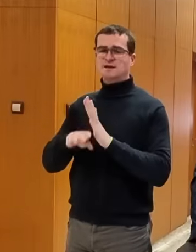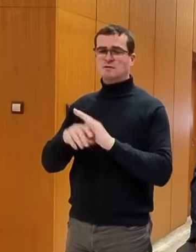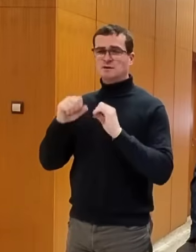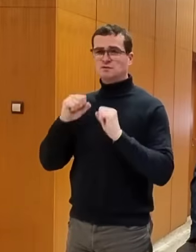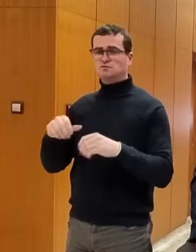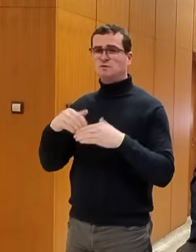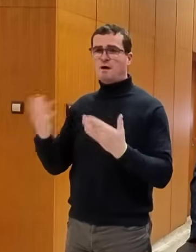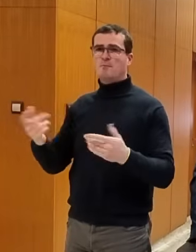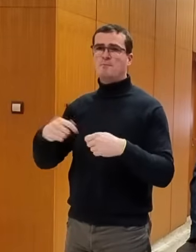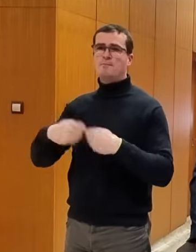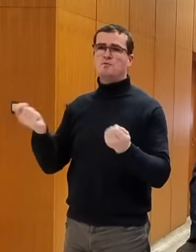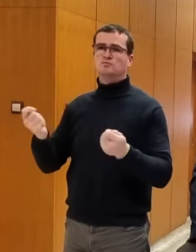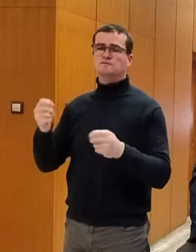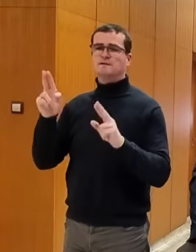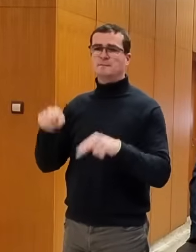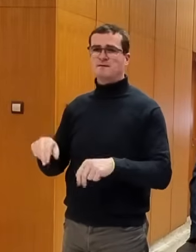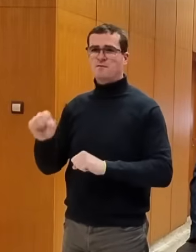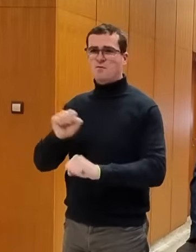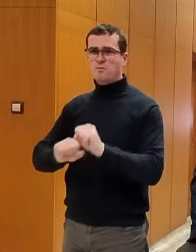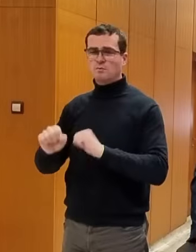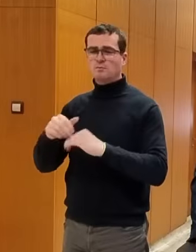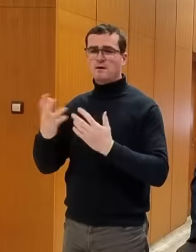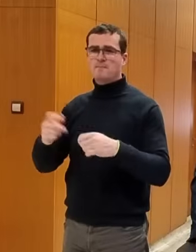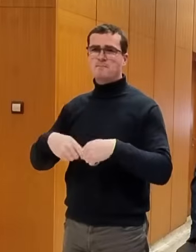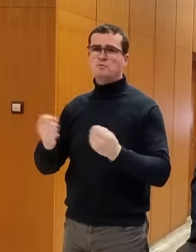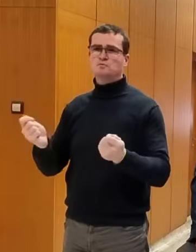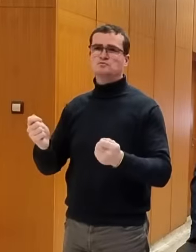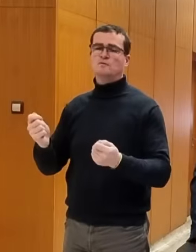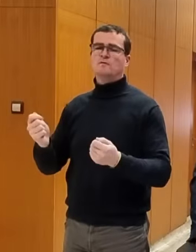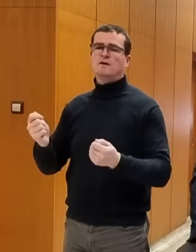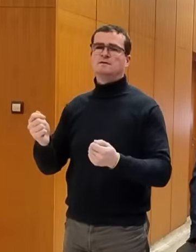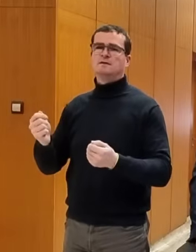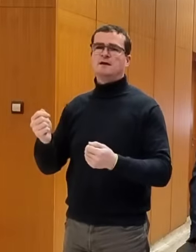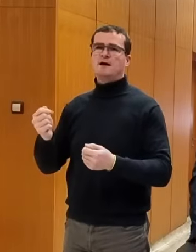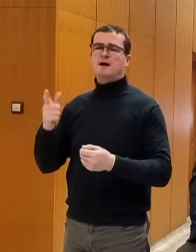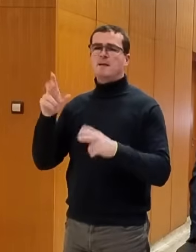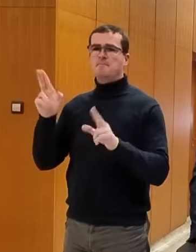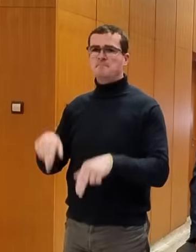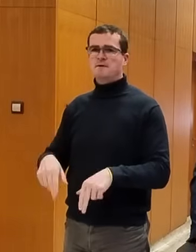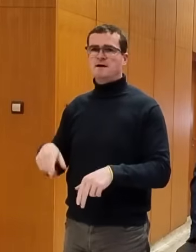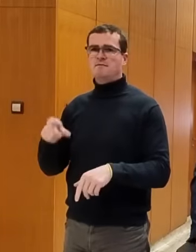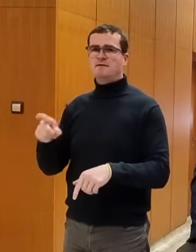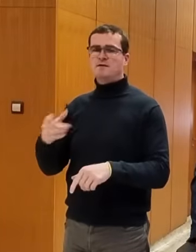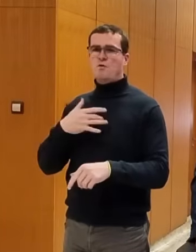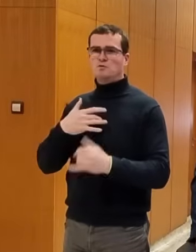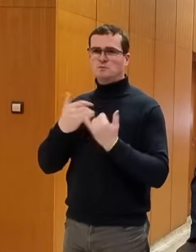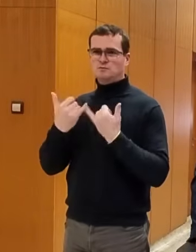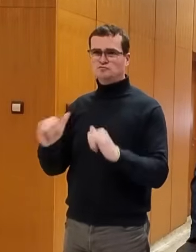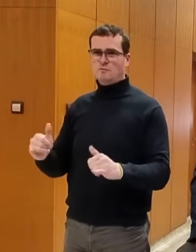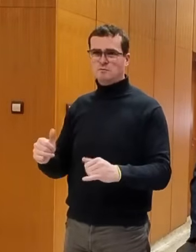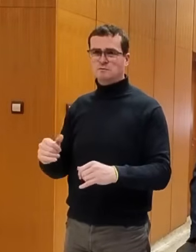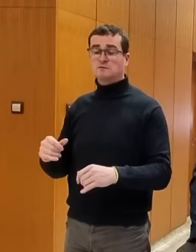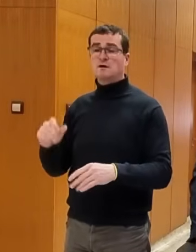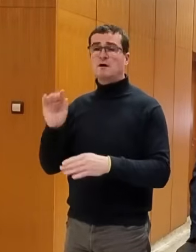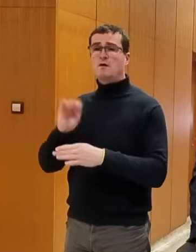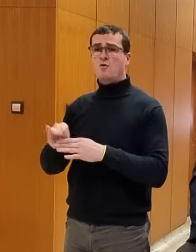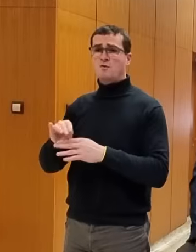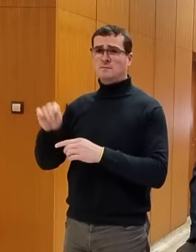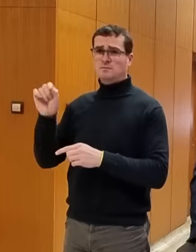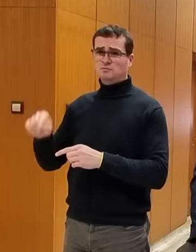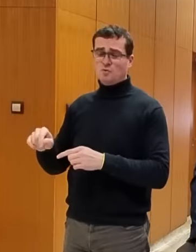sudcu, alebo porušovania práva na obhajobu, alebo porušovania práva na osobnú slobodu. Okrem